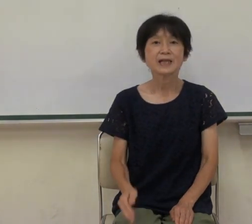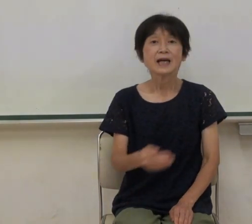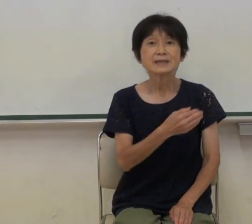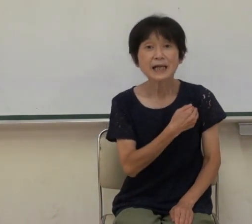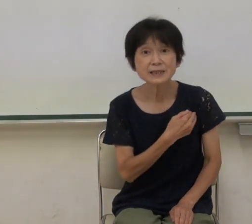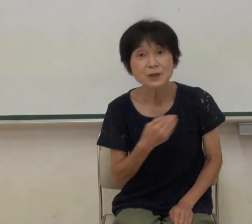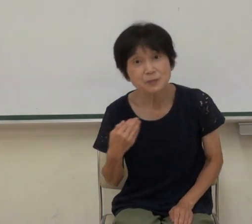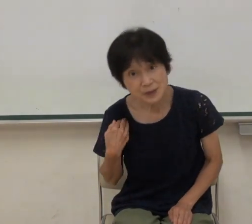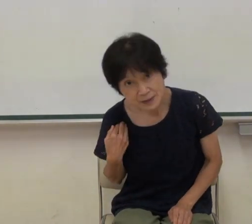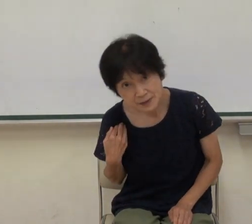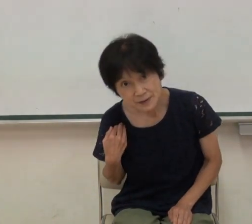大丈夫？